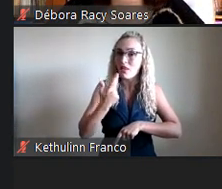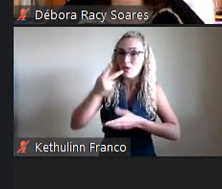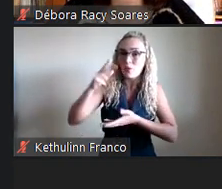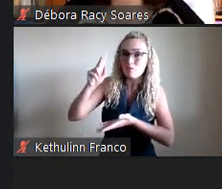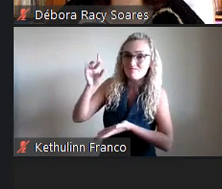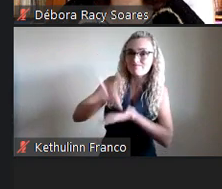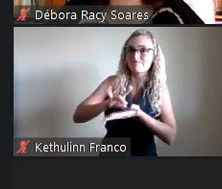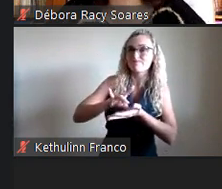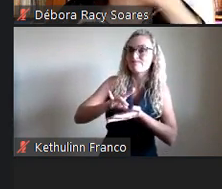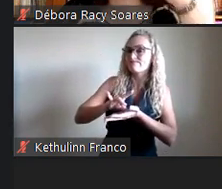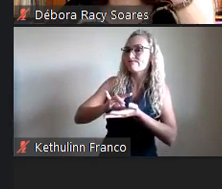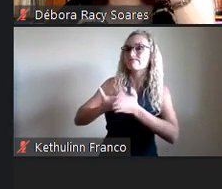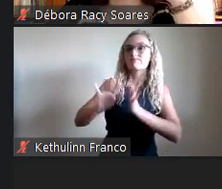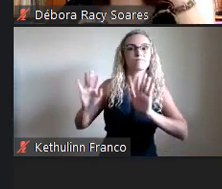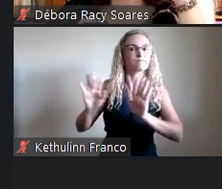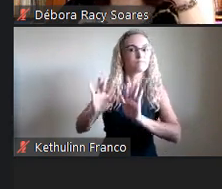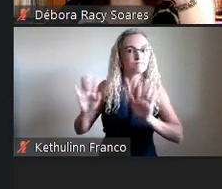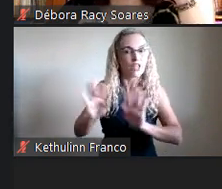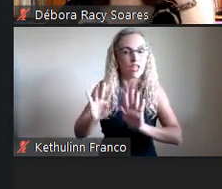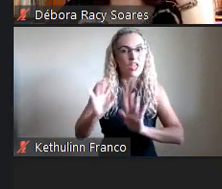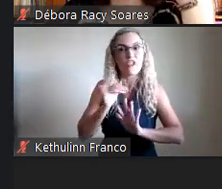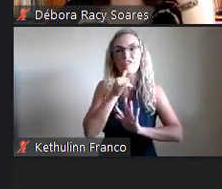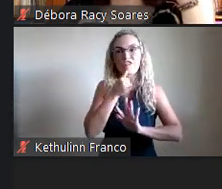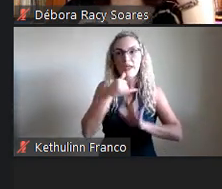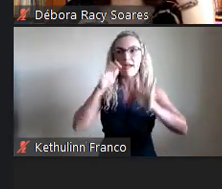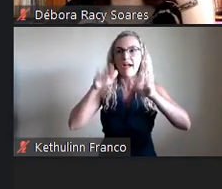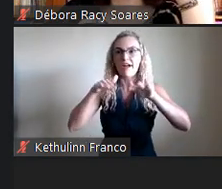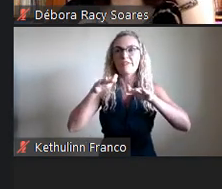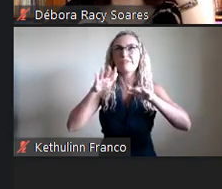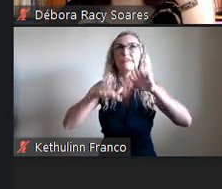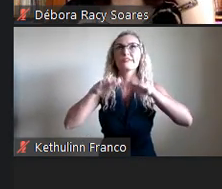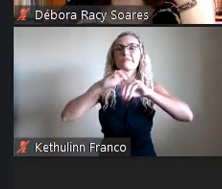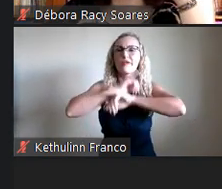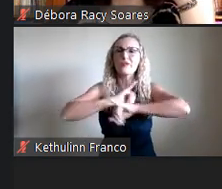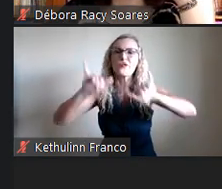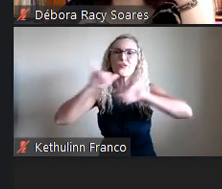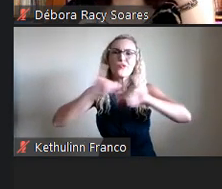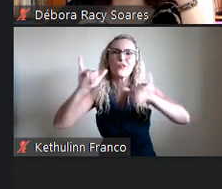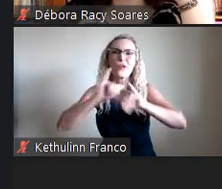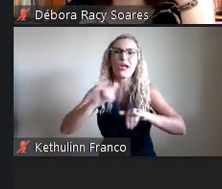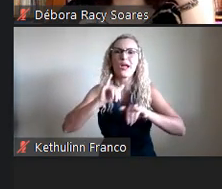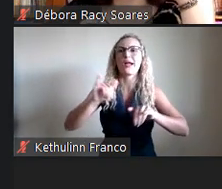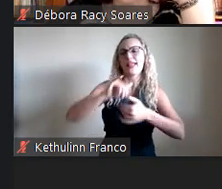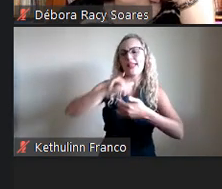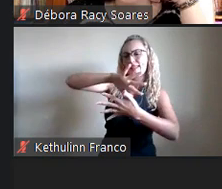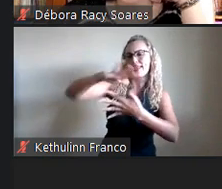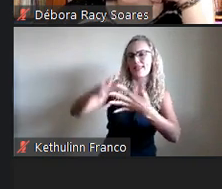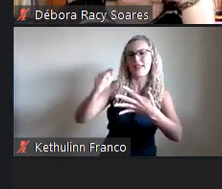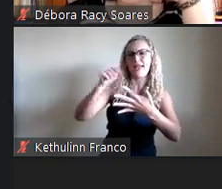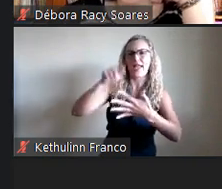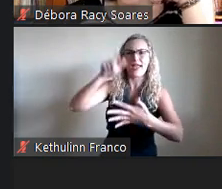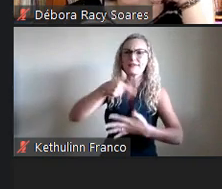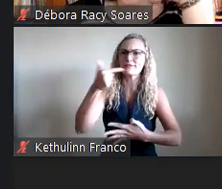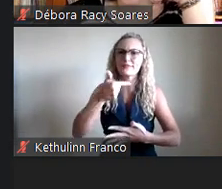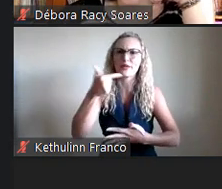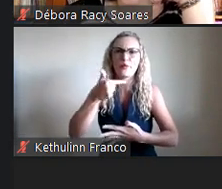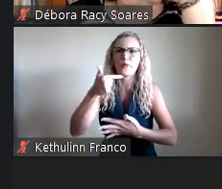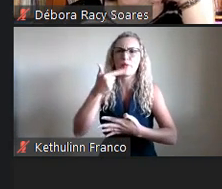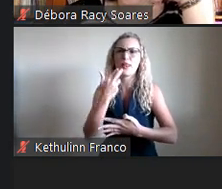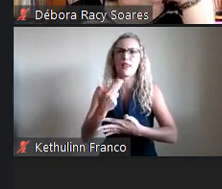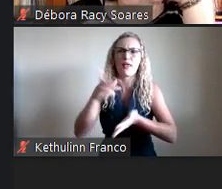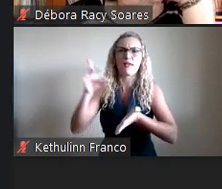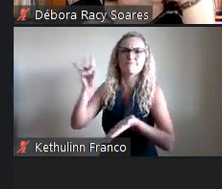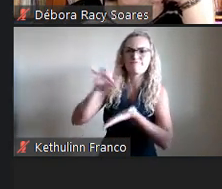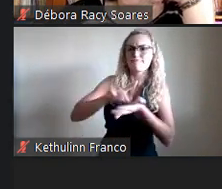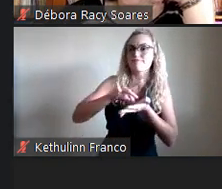algumas instituições difundem isso, né? A língua de sinais, a Libras, é a segunda língua oficial do Brasil. Não é, né? Ainda não